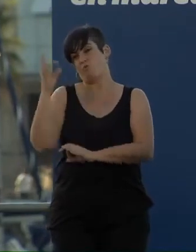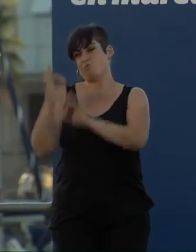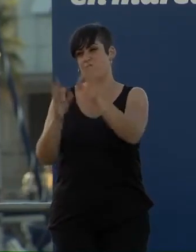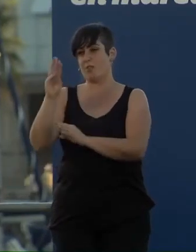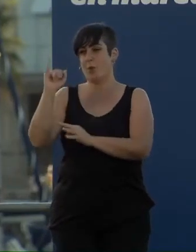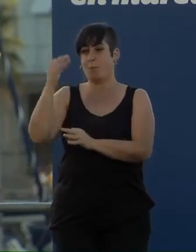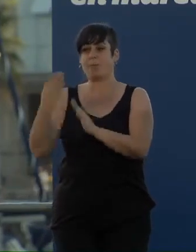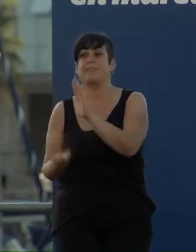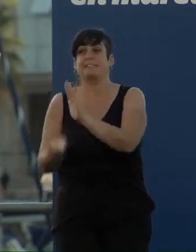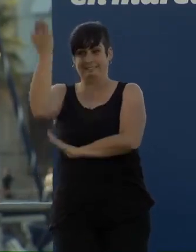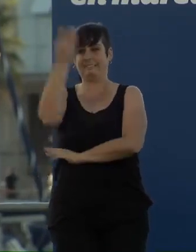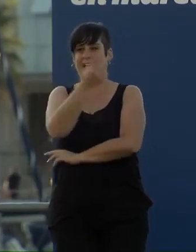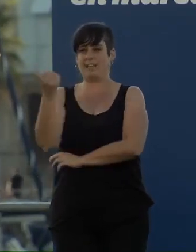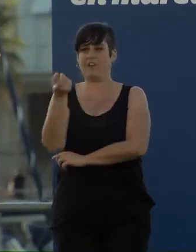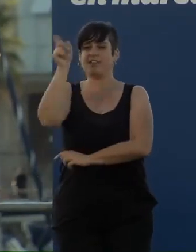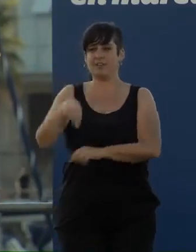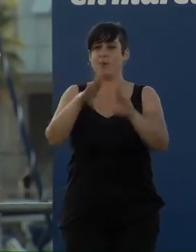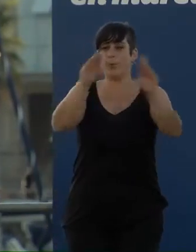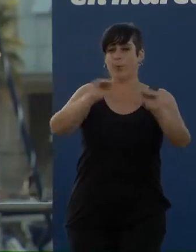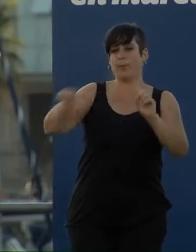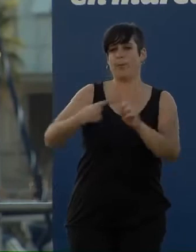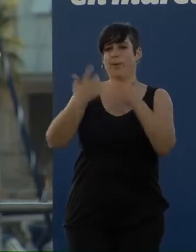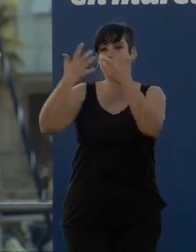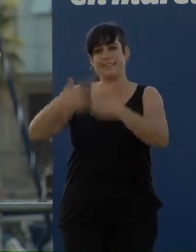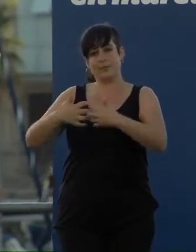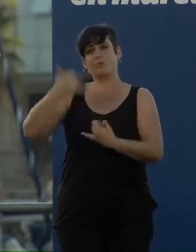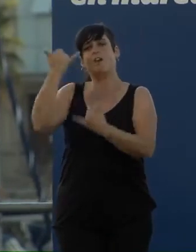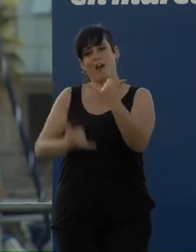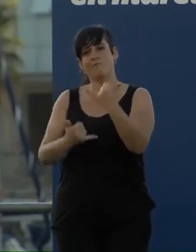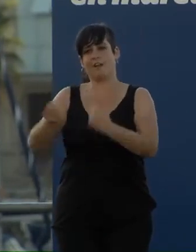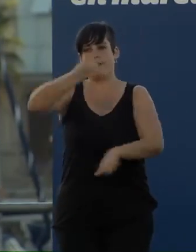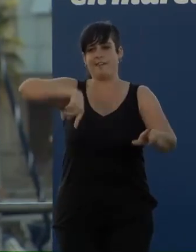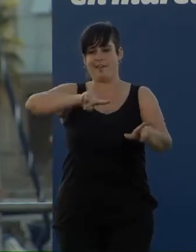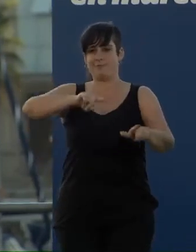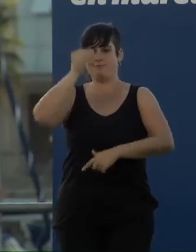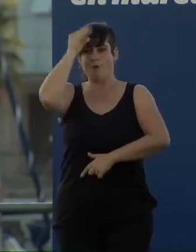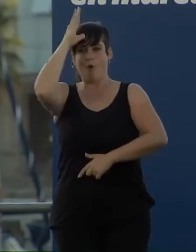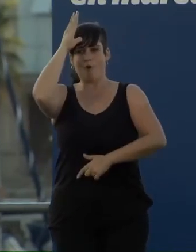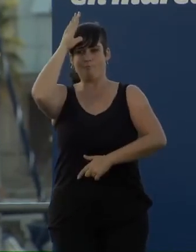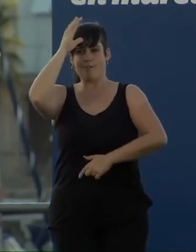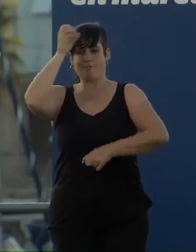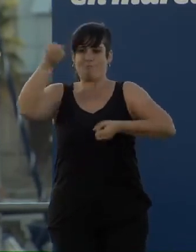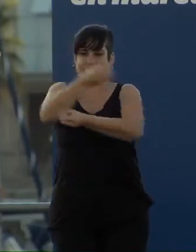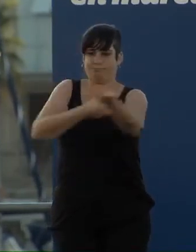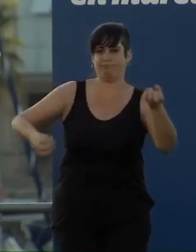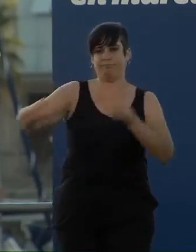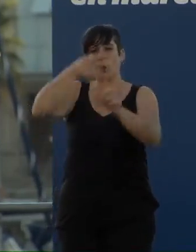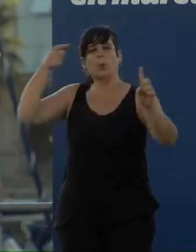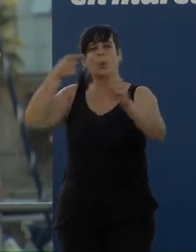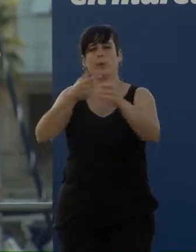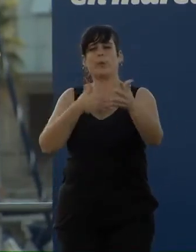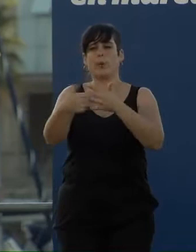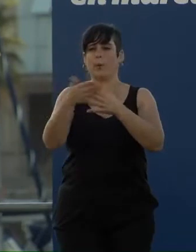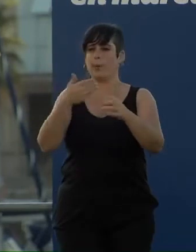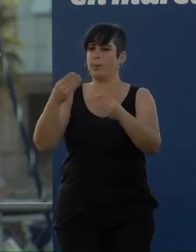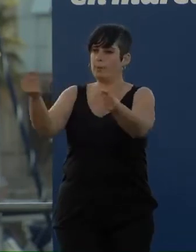para que a universidade y a industria capacid de comunicar transferir de aumentar coo para crear má de obra cualificada para crear